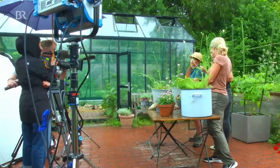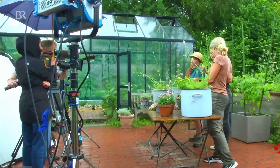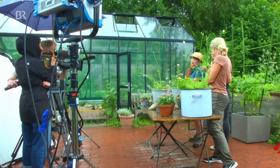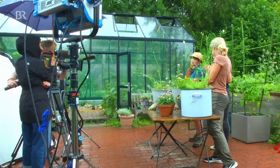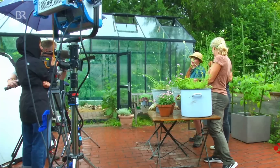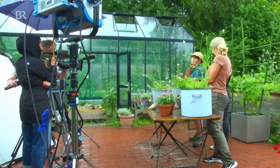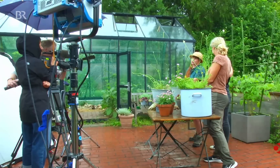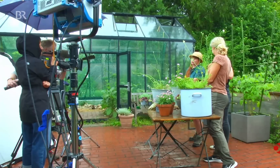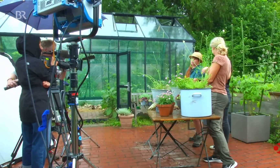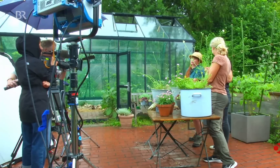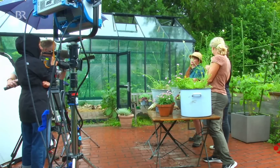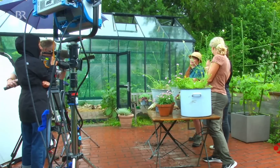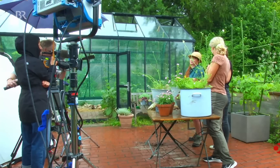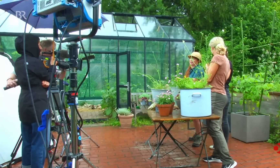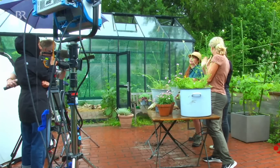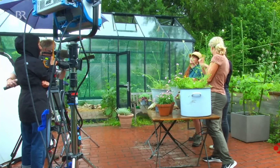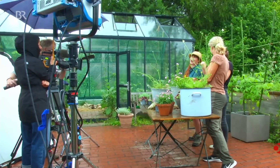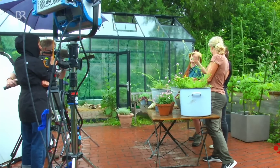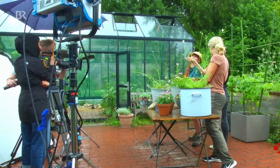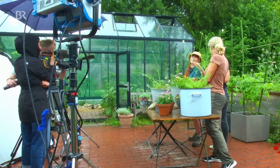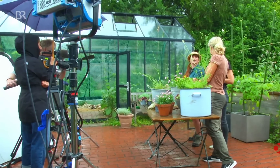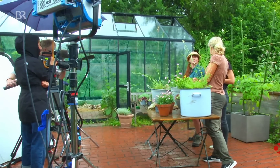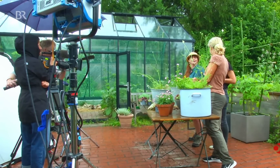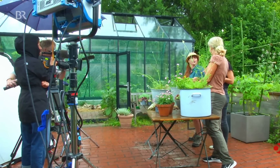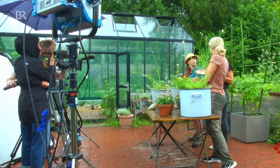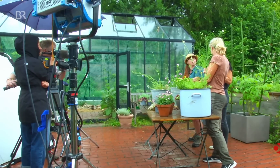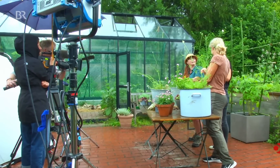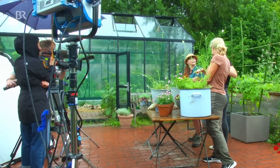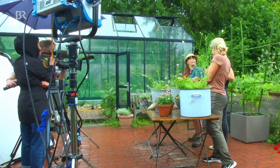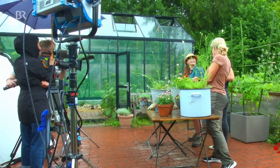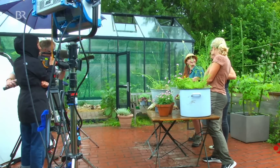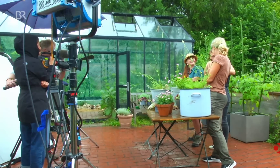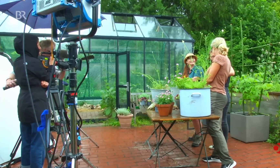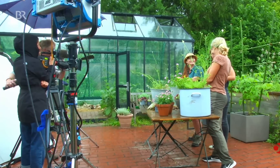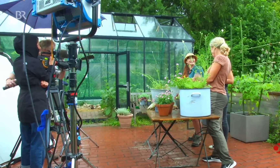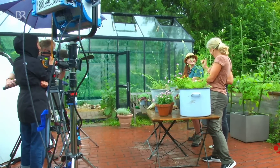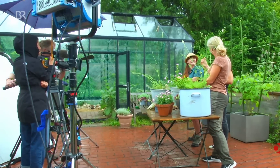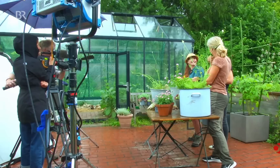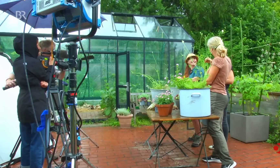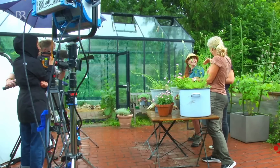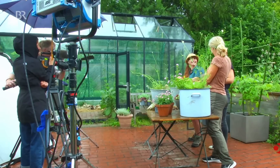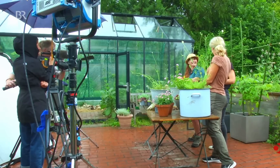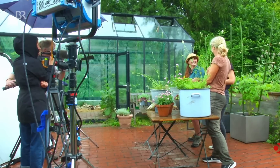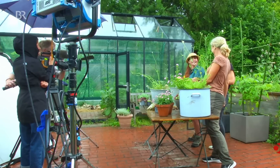Und dann sagt er Tschüss, bis zum nächsten Mal, wenn es wieder heißt, Querbeet. Und schön, dass du da warst. Auch